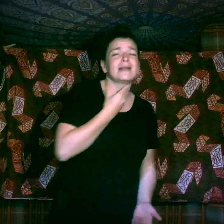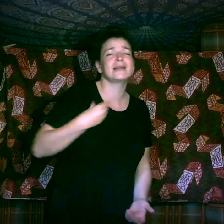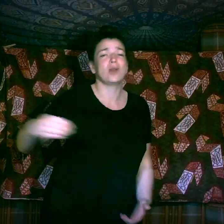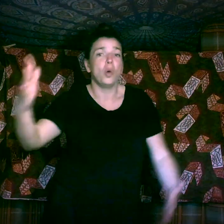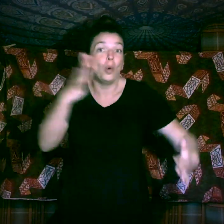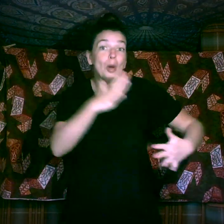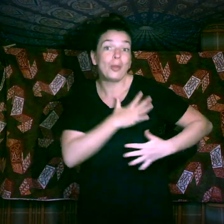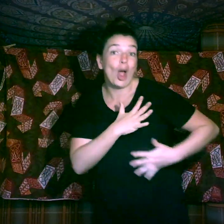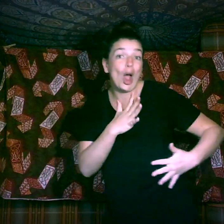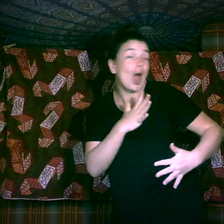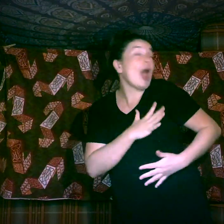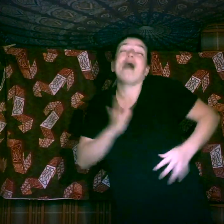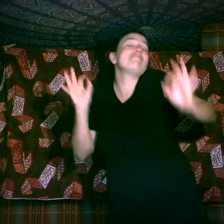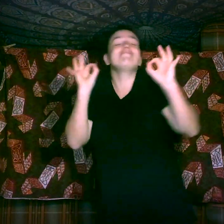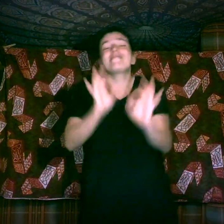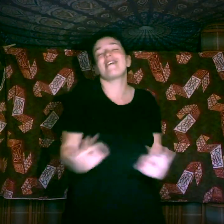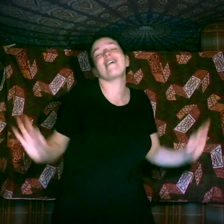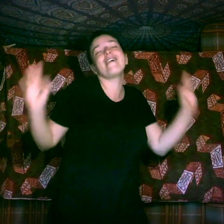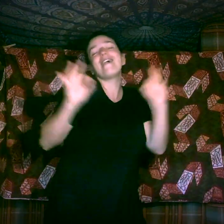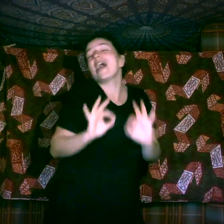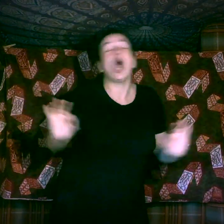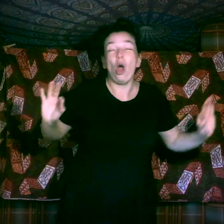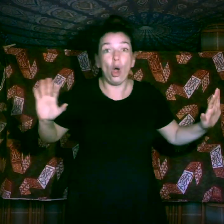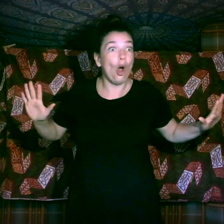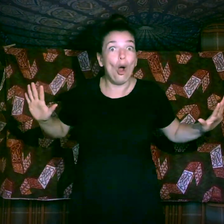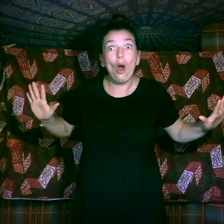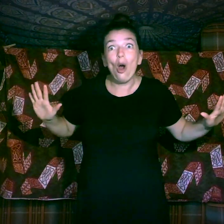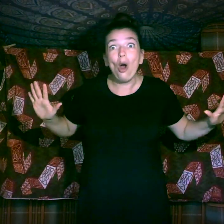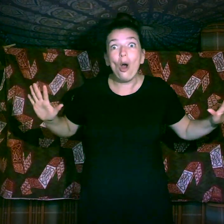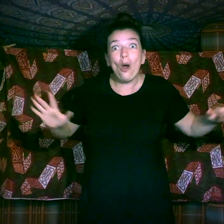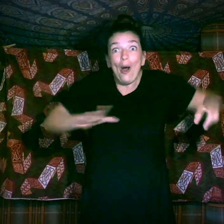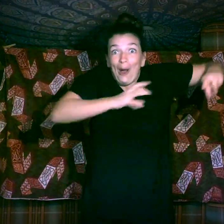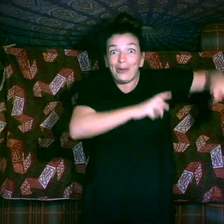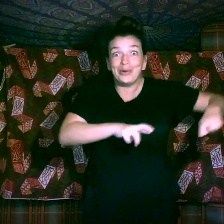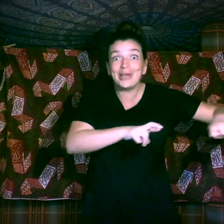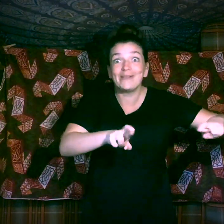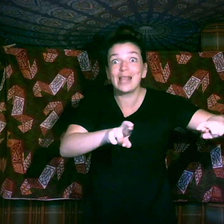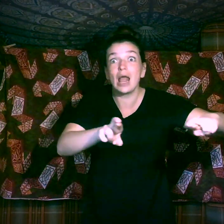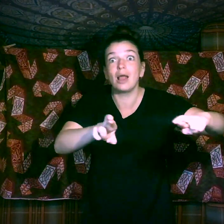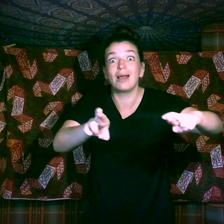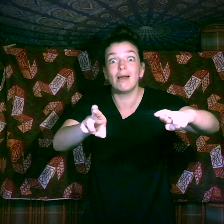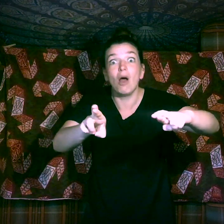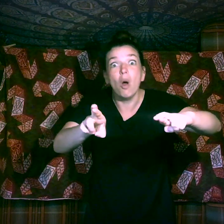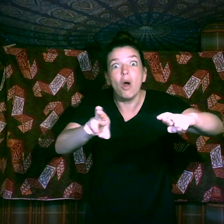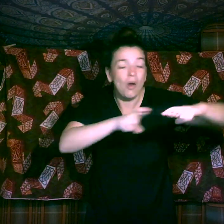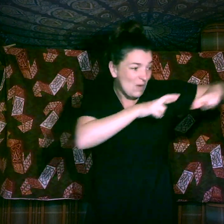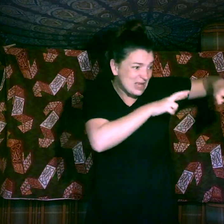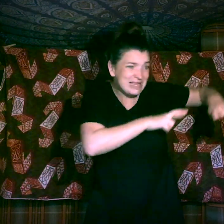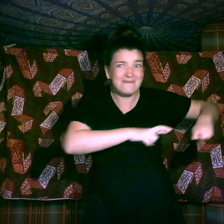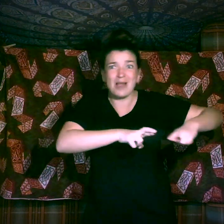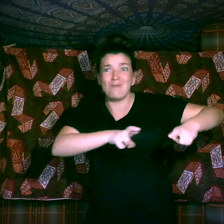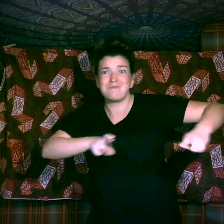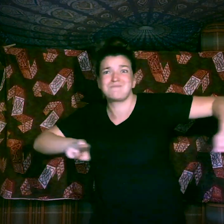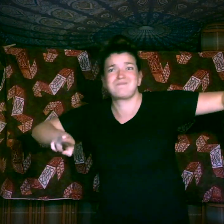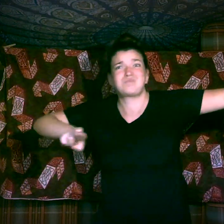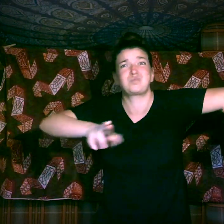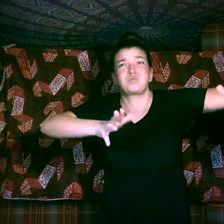belle, nous n'avons peur de rien. Oh, une rivière, large